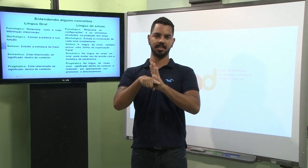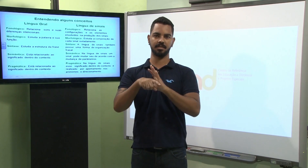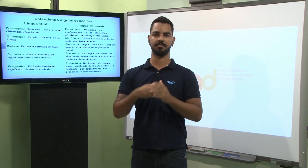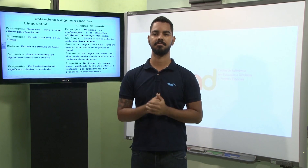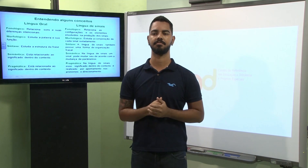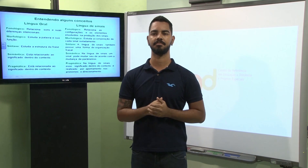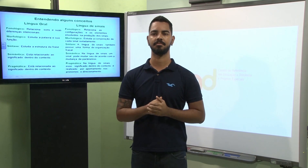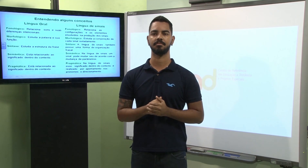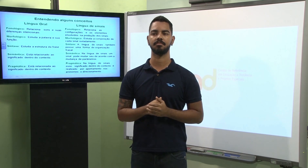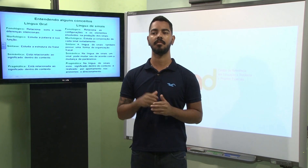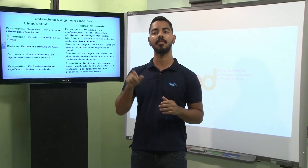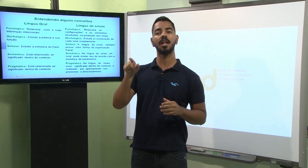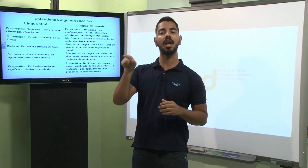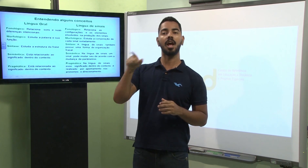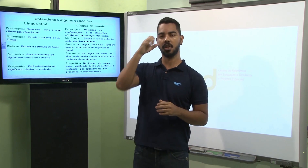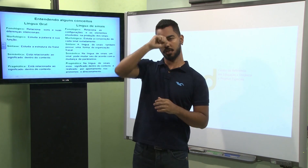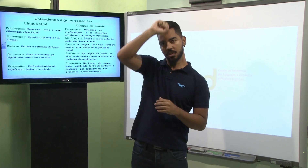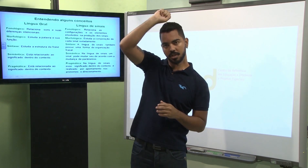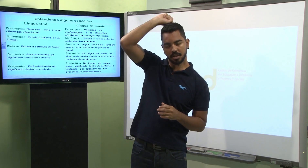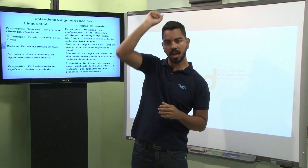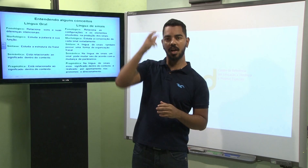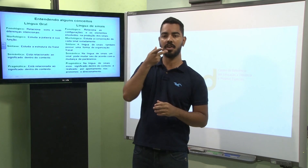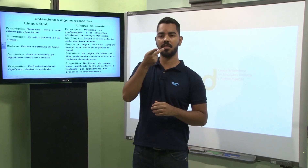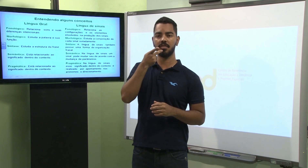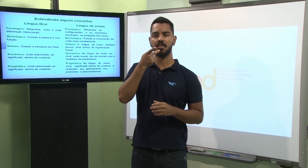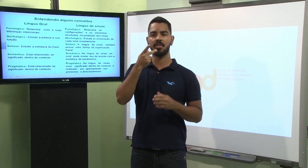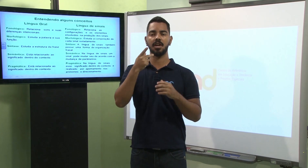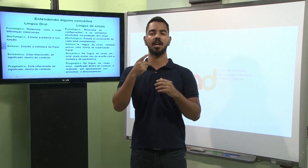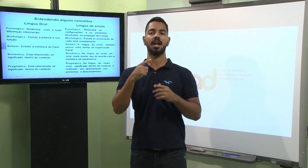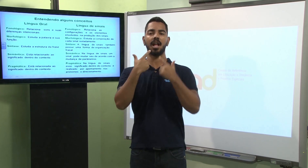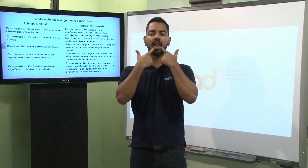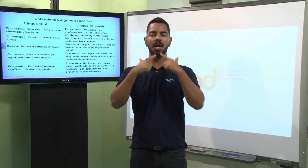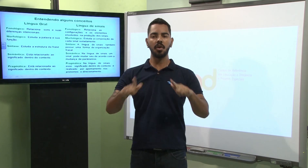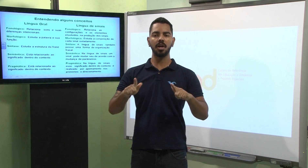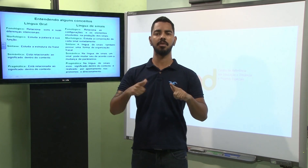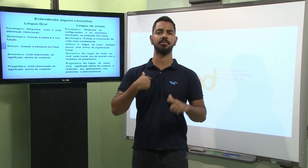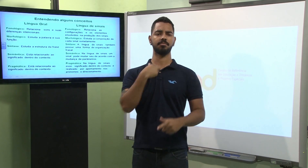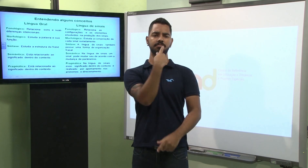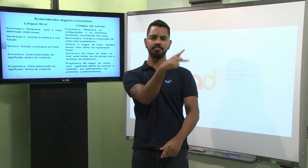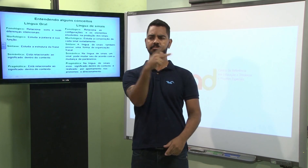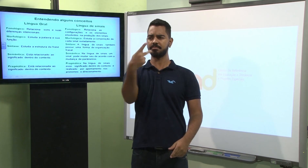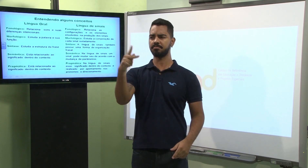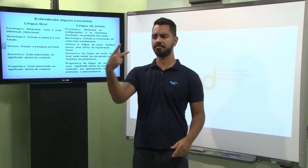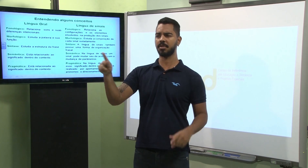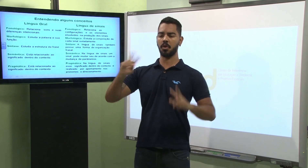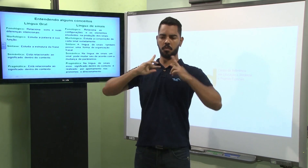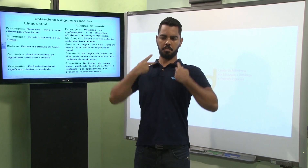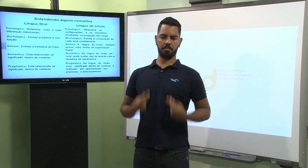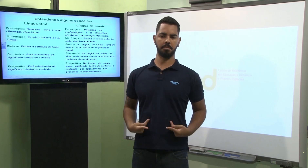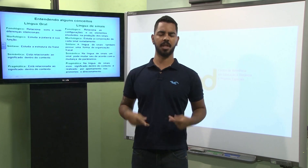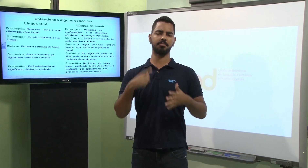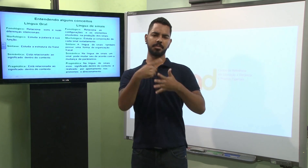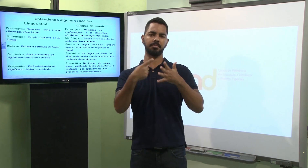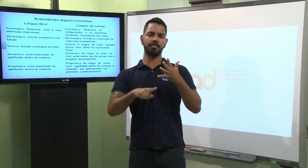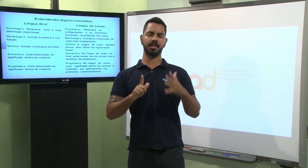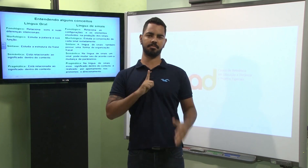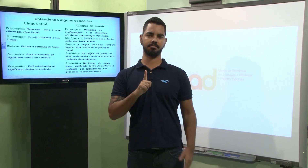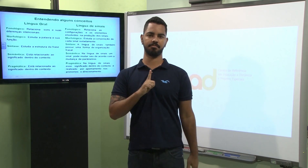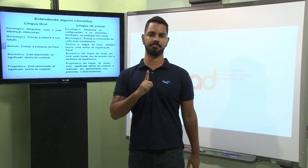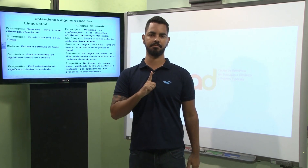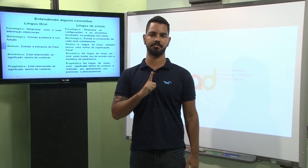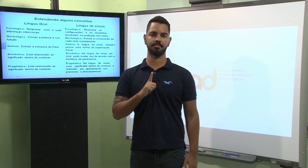a língua algo que foi imposto ao indivíduo, pois pertence ao coletivo. Já a fala, ele coloca que é algo